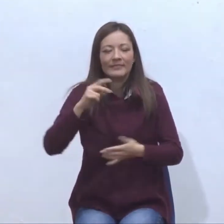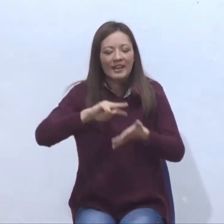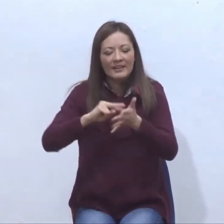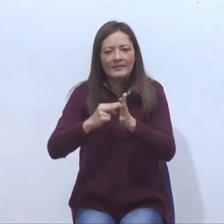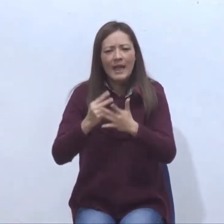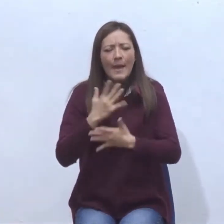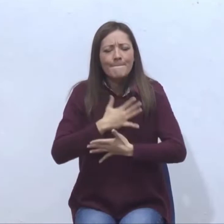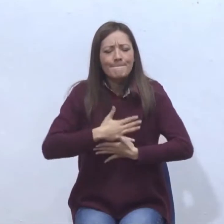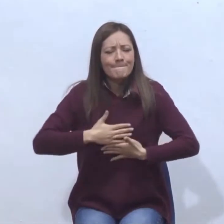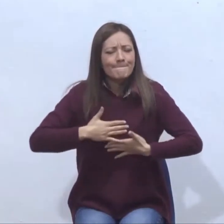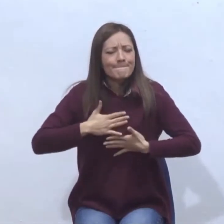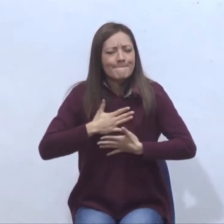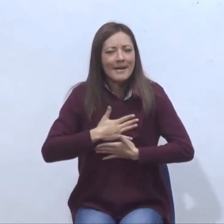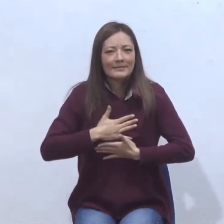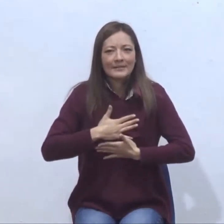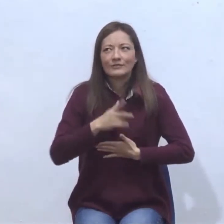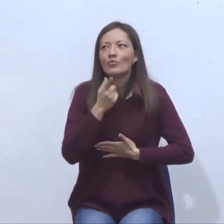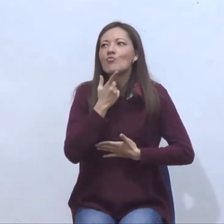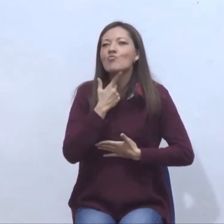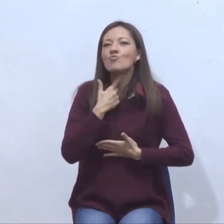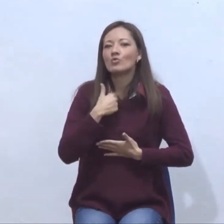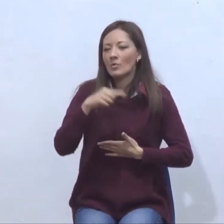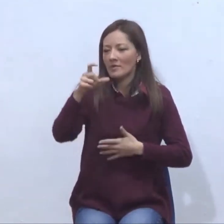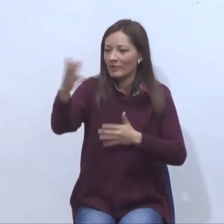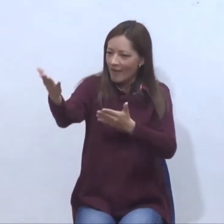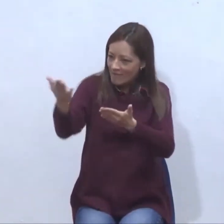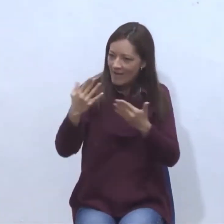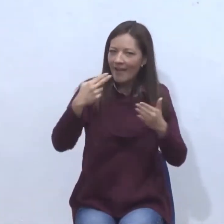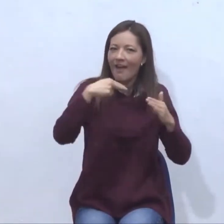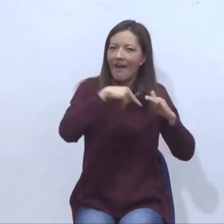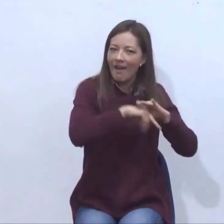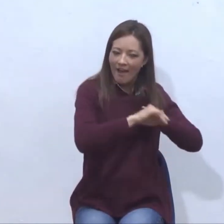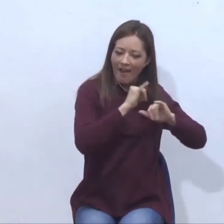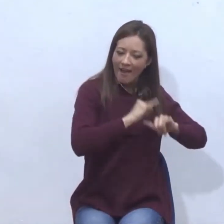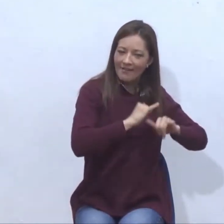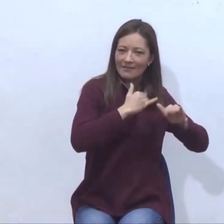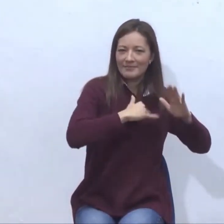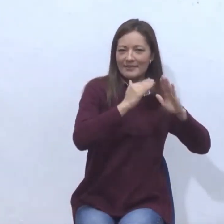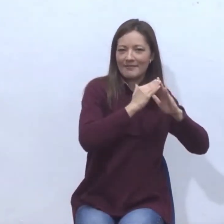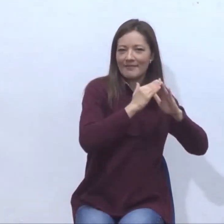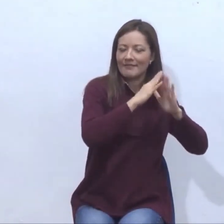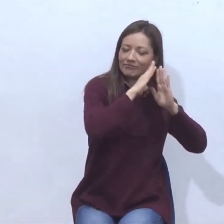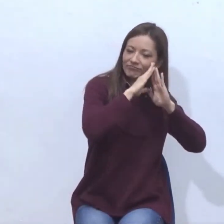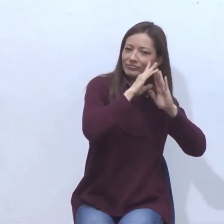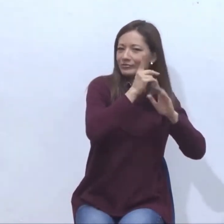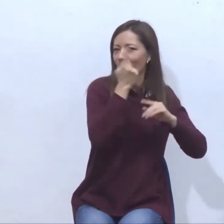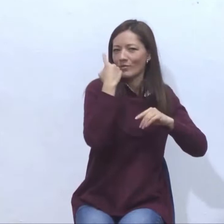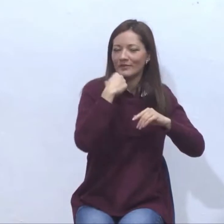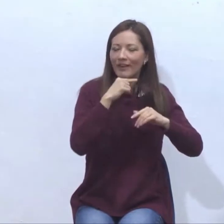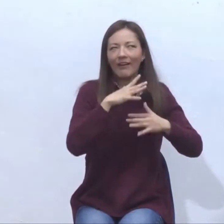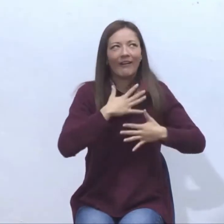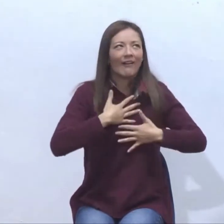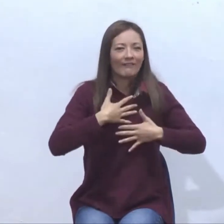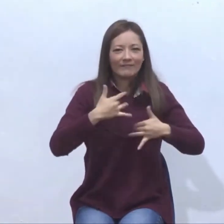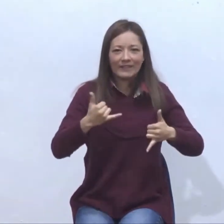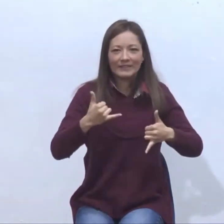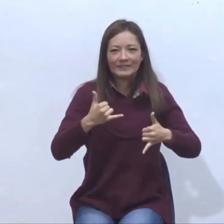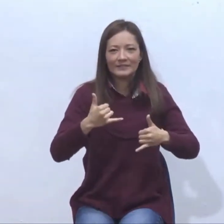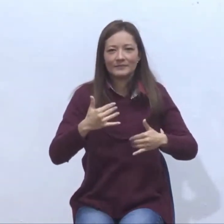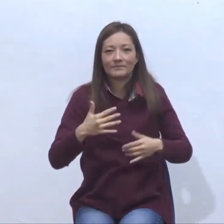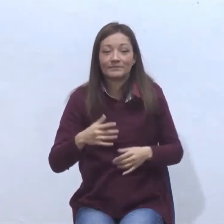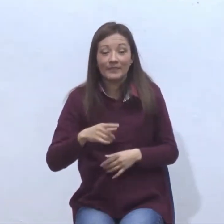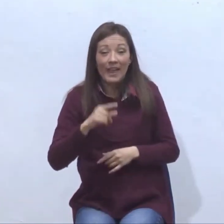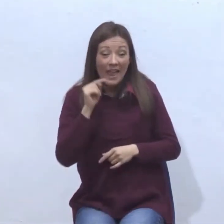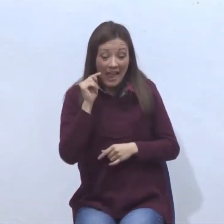es un gusto poder alojar a alguien en la casa. Tanto que el que aloja a alguien en la casa está dispuesto a dar la vida